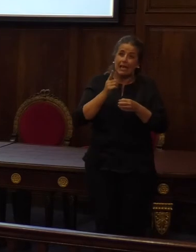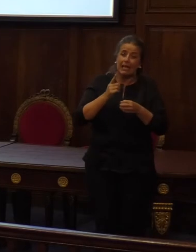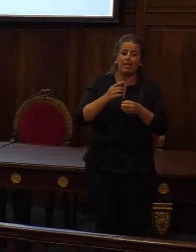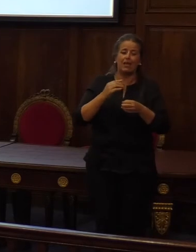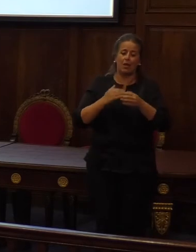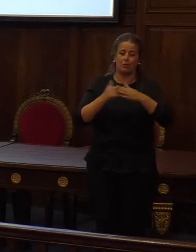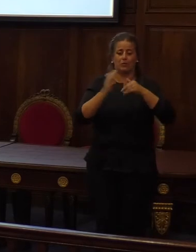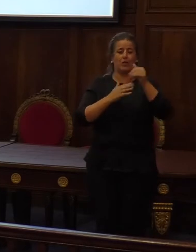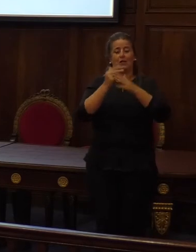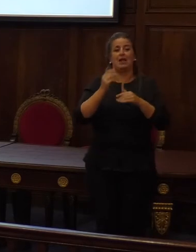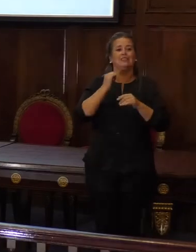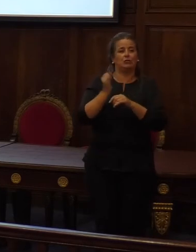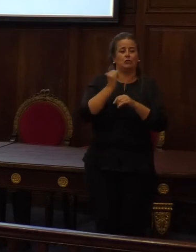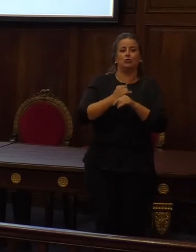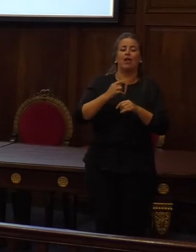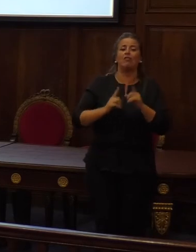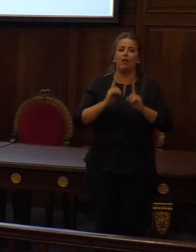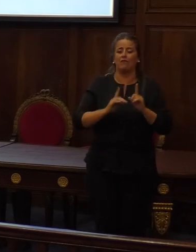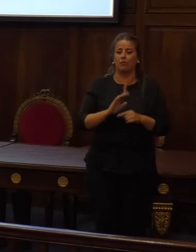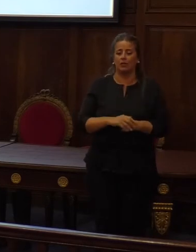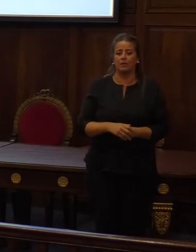institucional de la propia facultad.